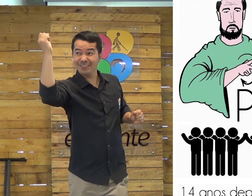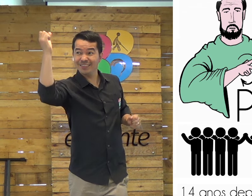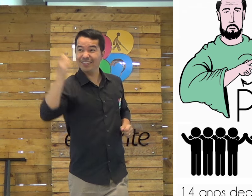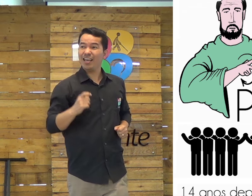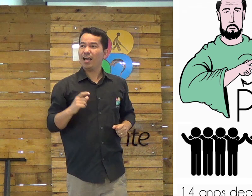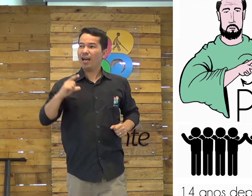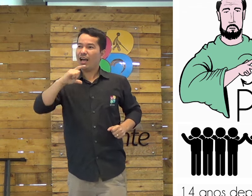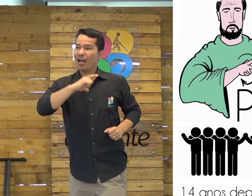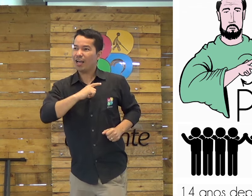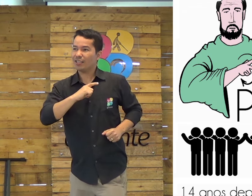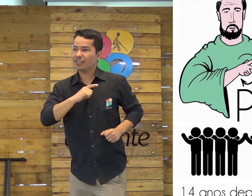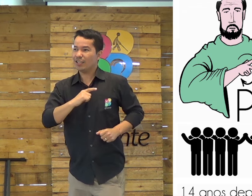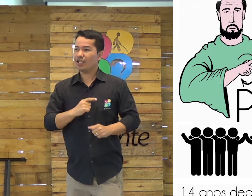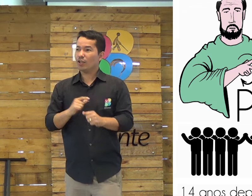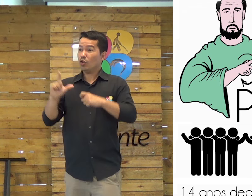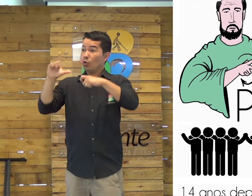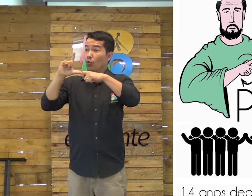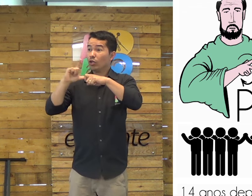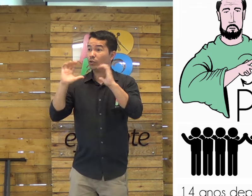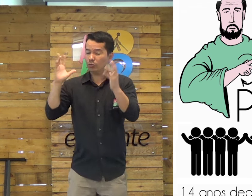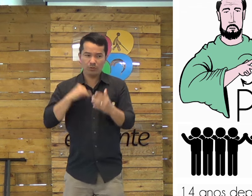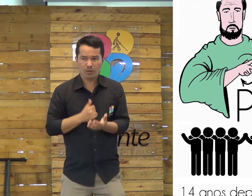Foram os companheiros de viagem.